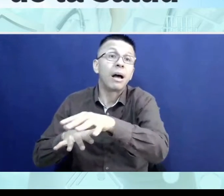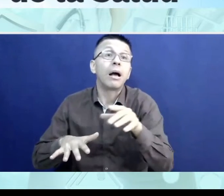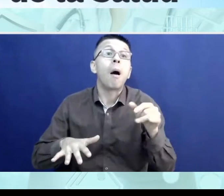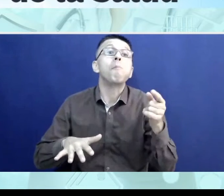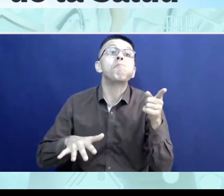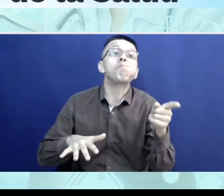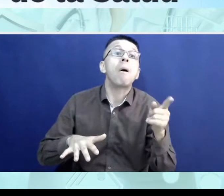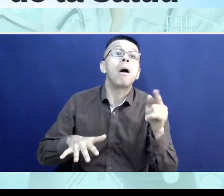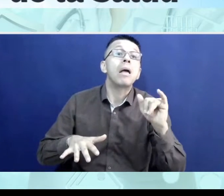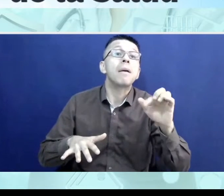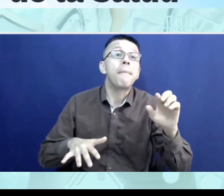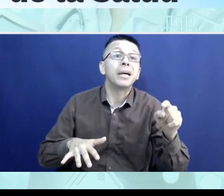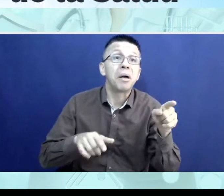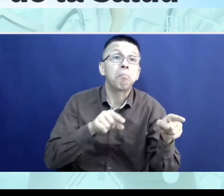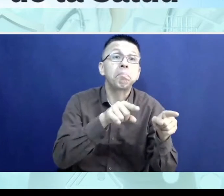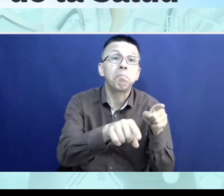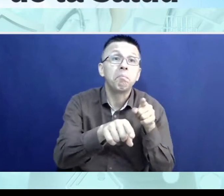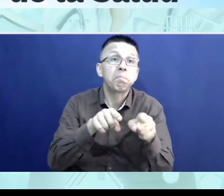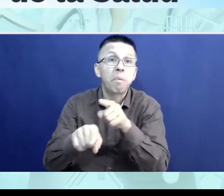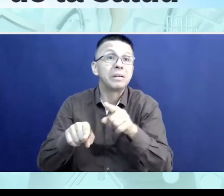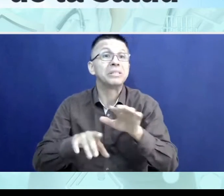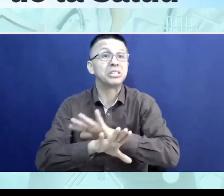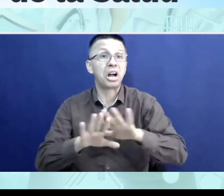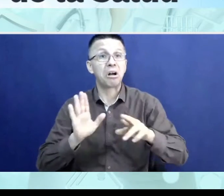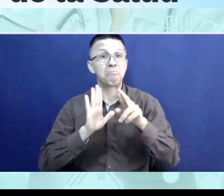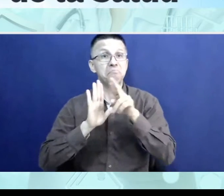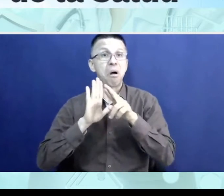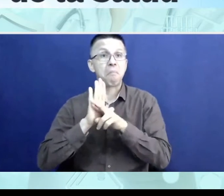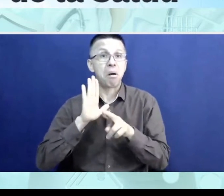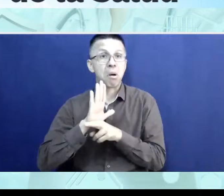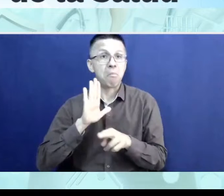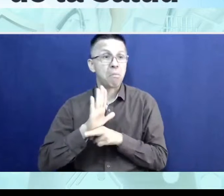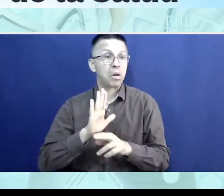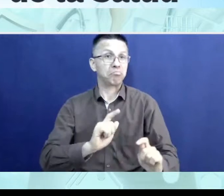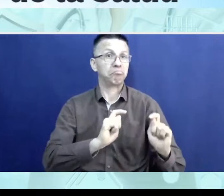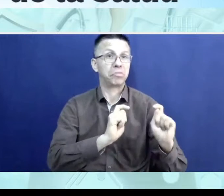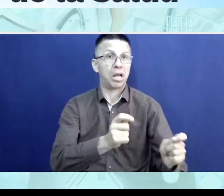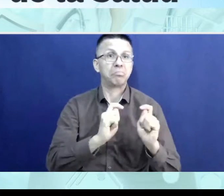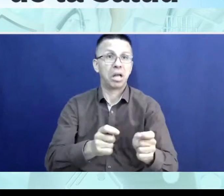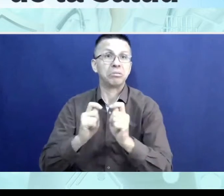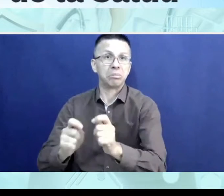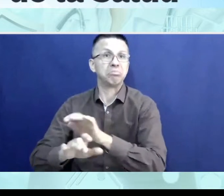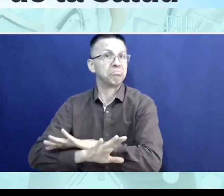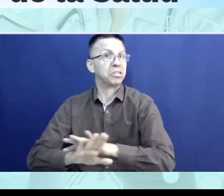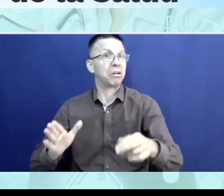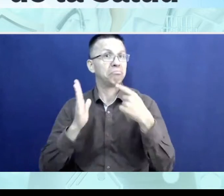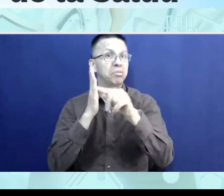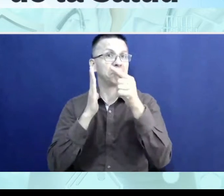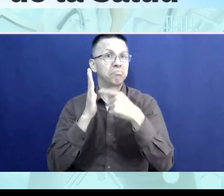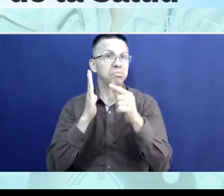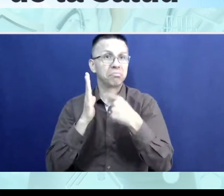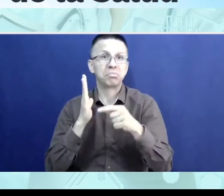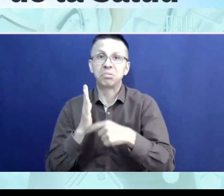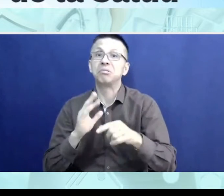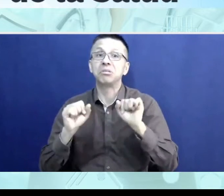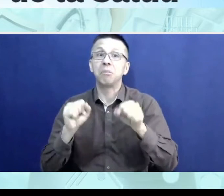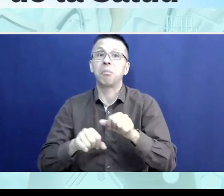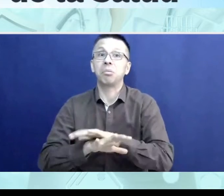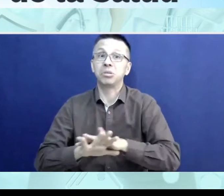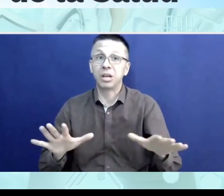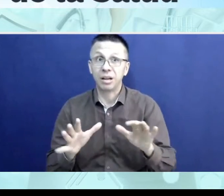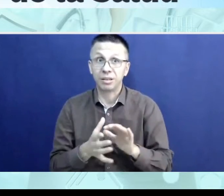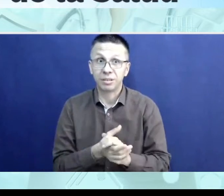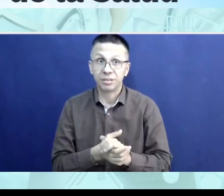que cumplen con cada uno de los requisitos para poder certificar a las personas con discapacidad y poder cumplir. En un primer